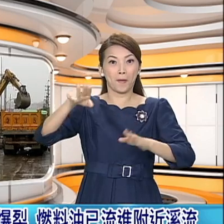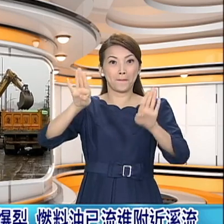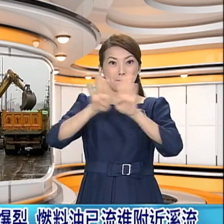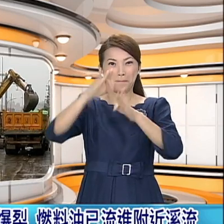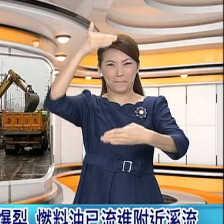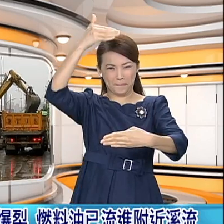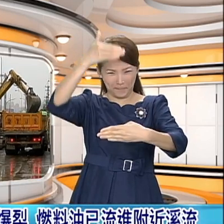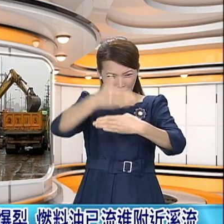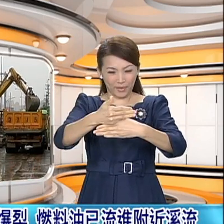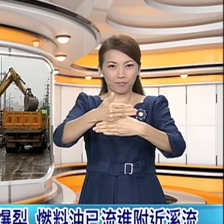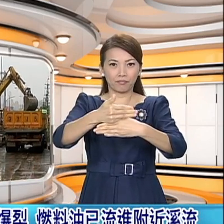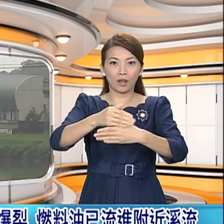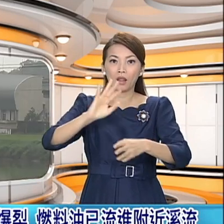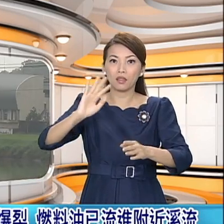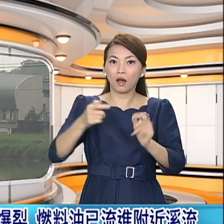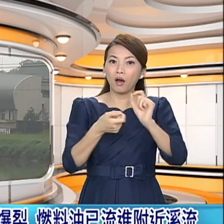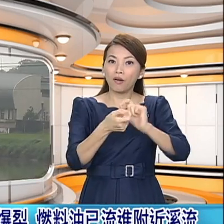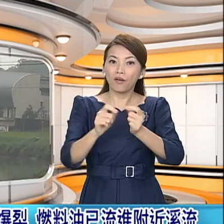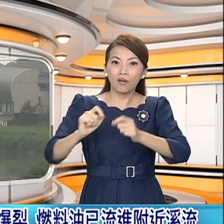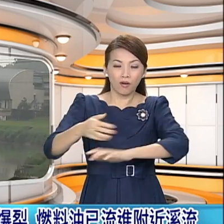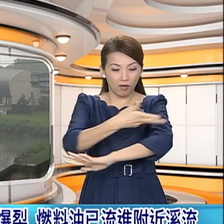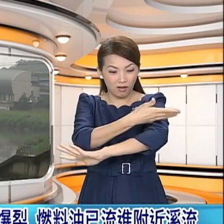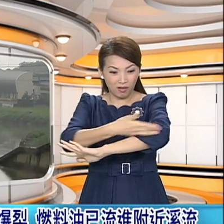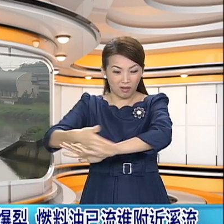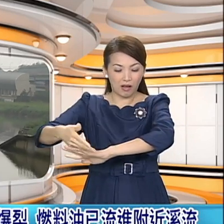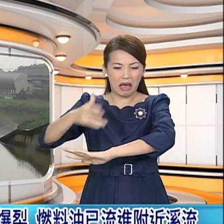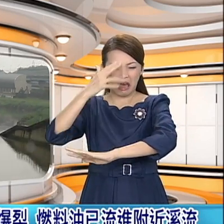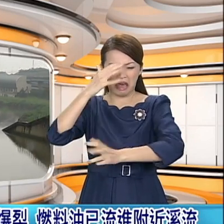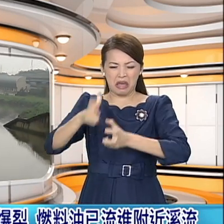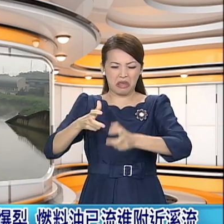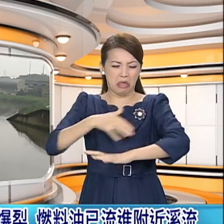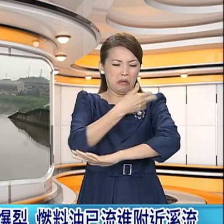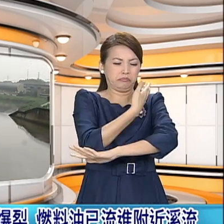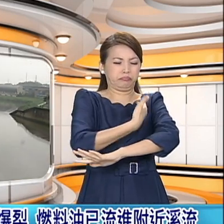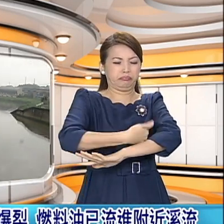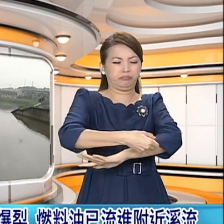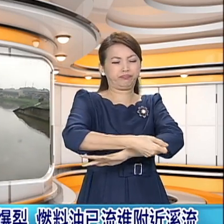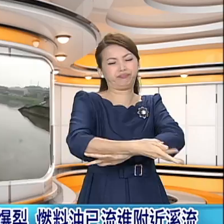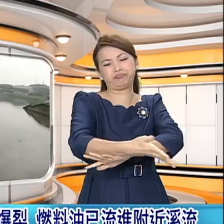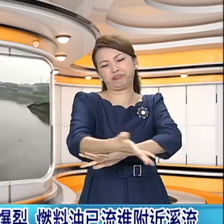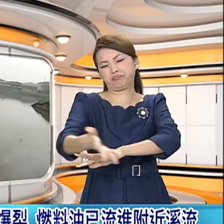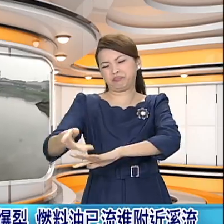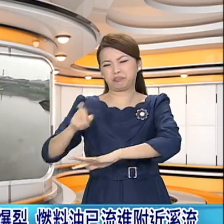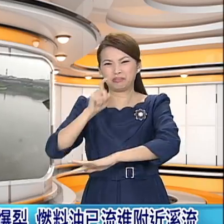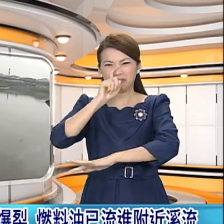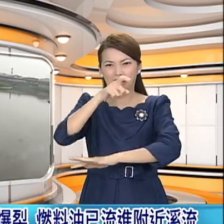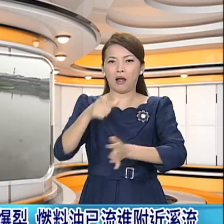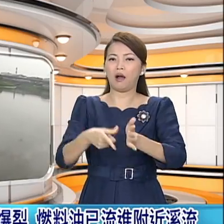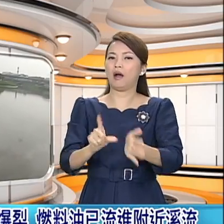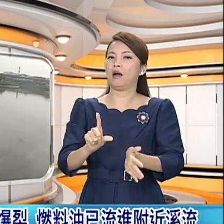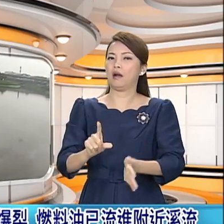门，不过还是有部分油污流进了附近的溪流。